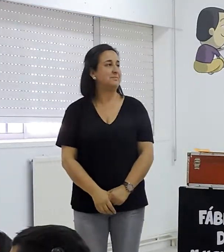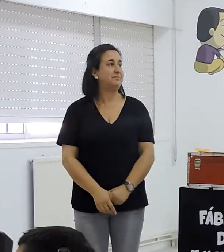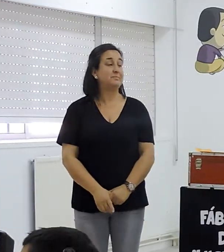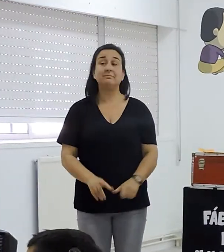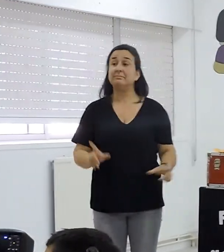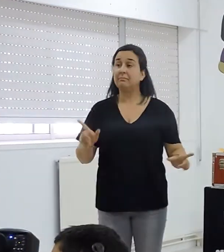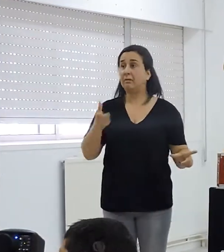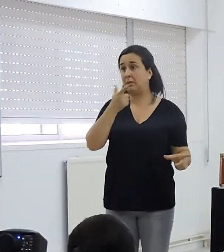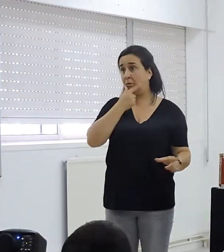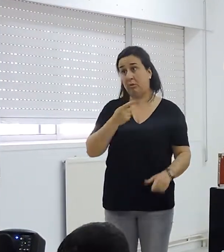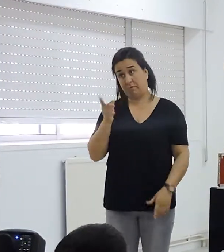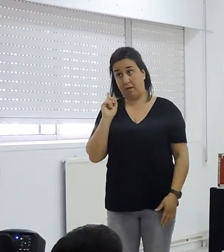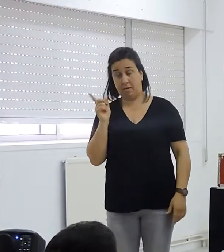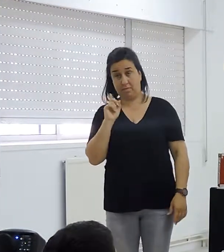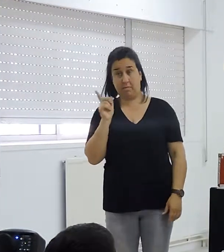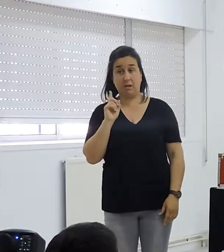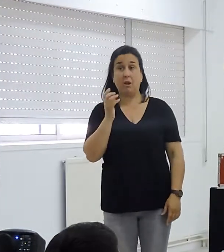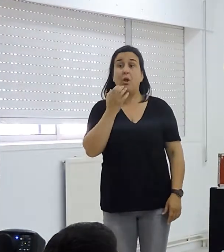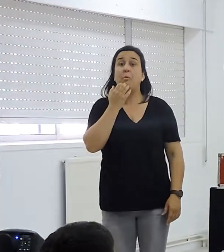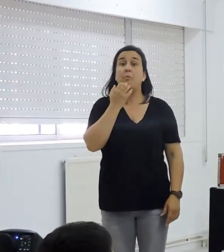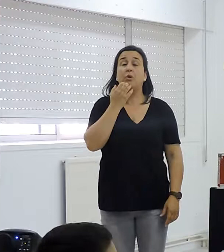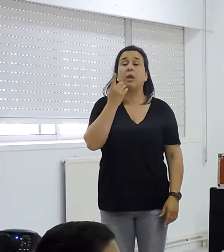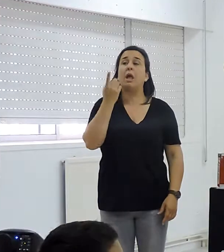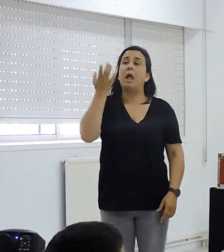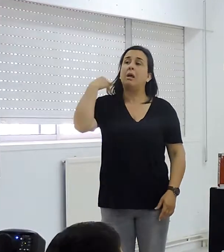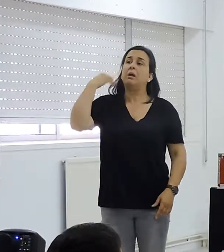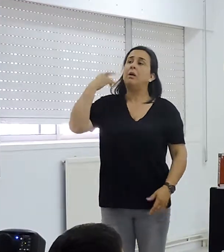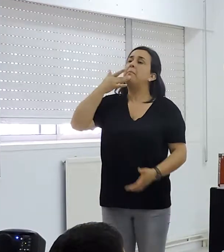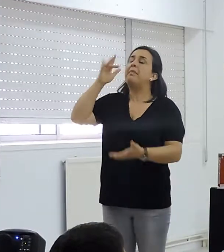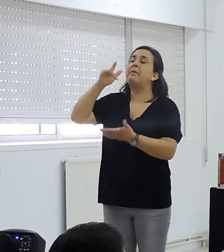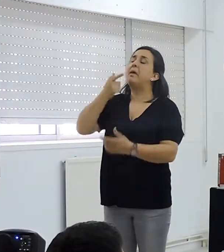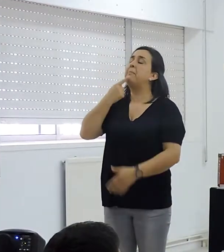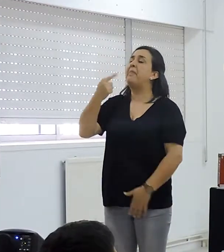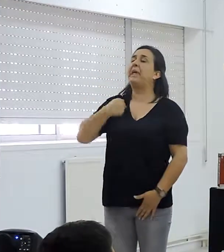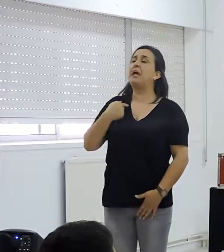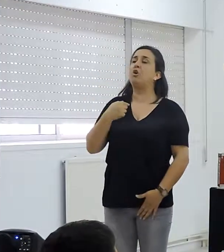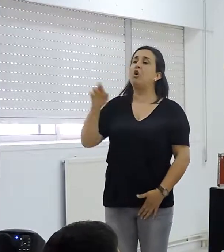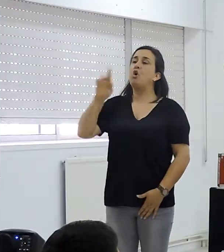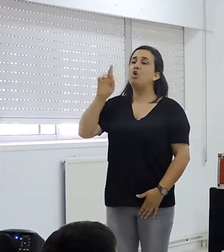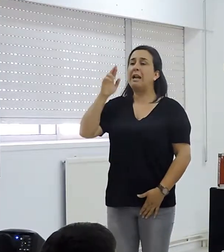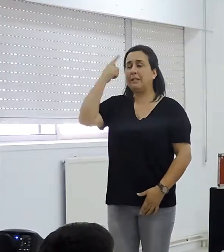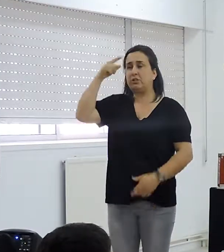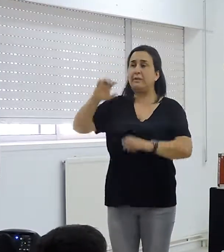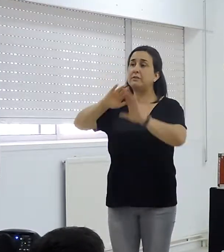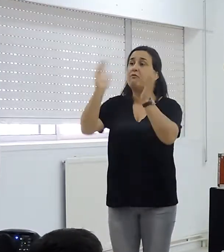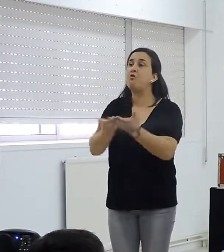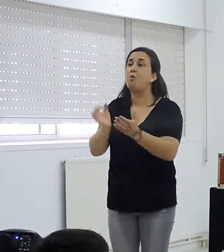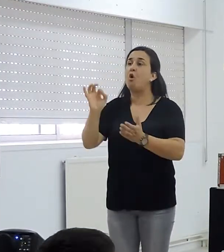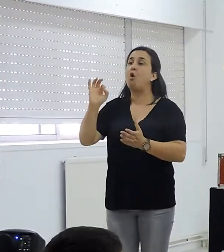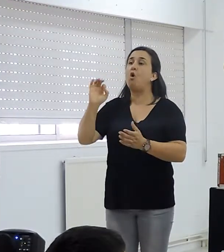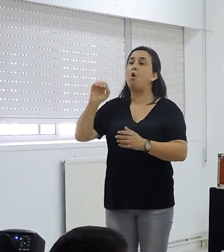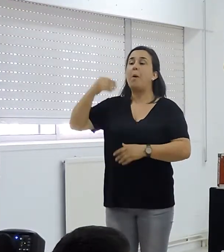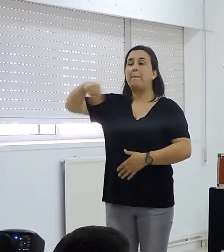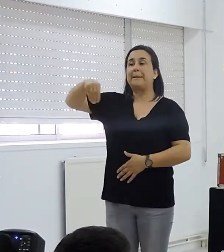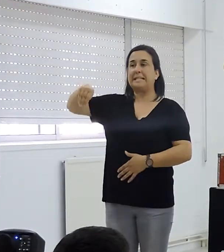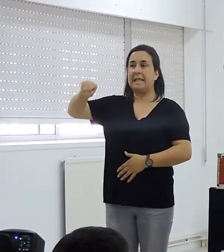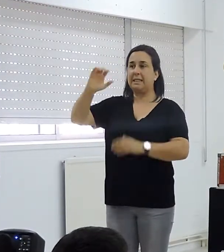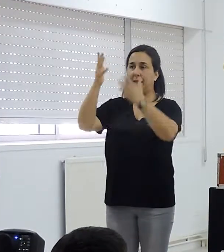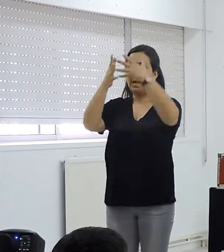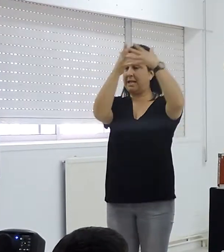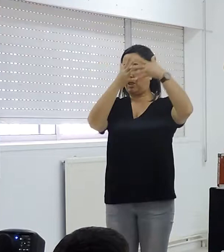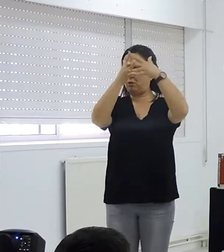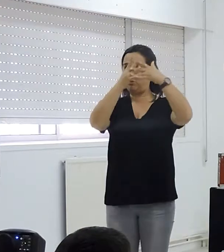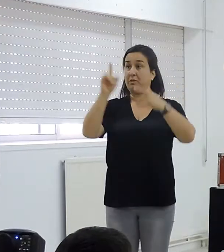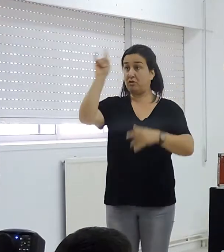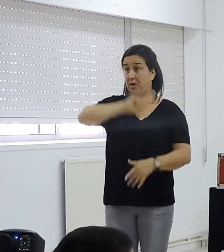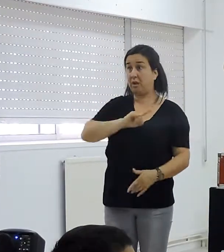Que no es tan fácil. En una ocasión alguien me dijo, Ronaldinho, Barack Obama, vale. Ahora los tengo a